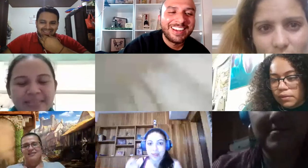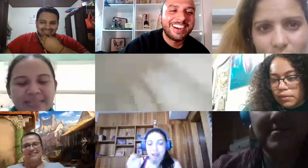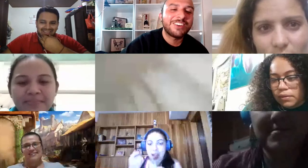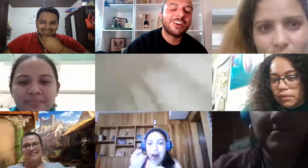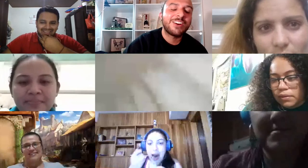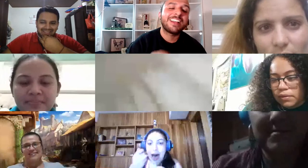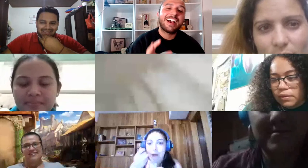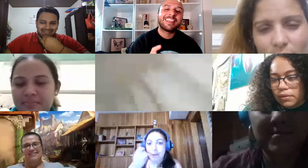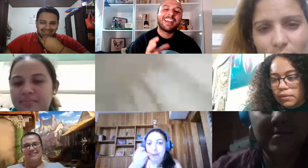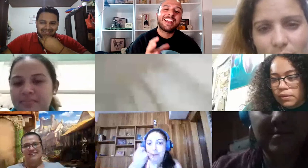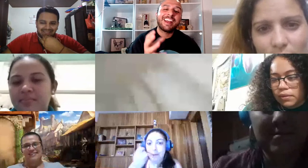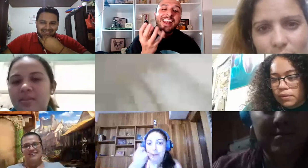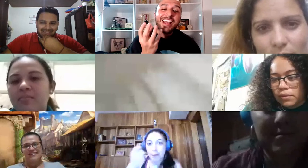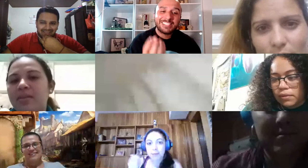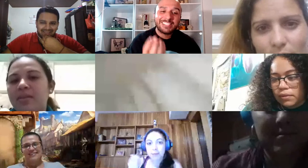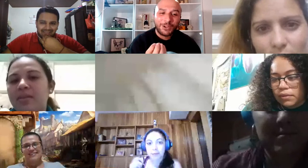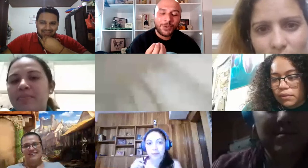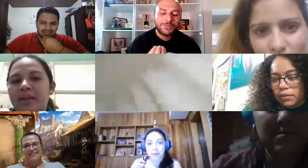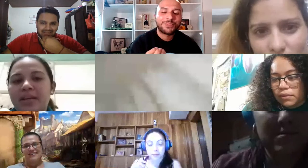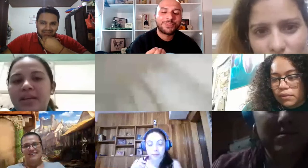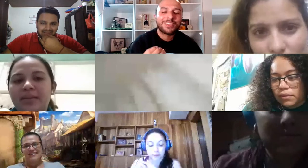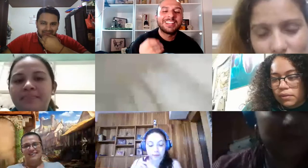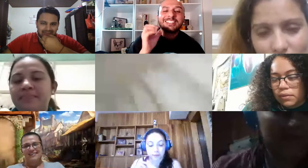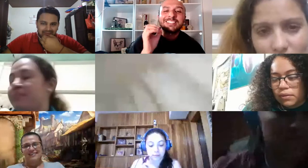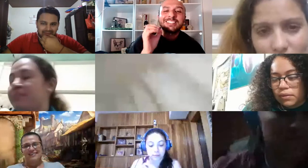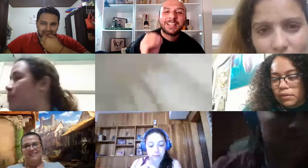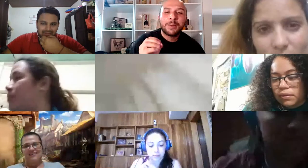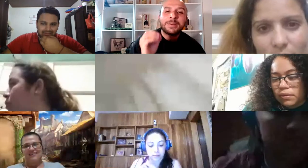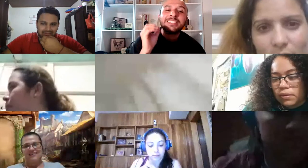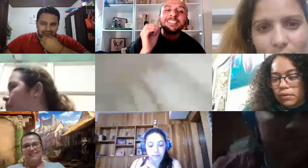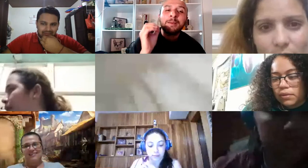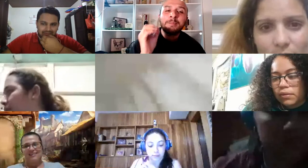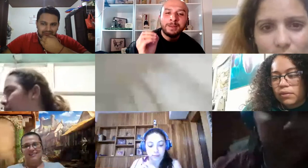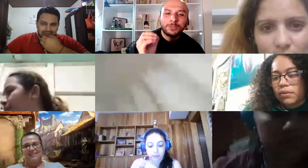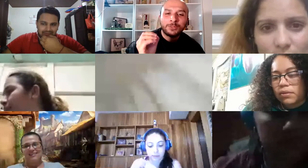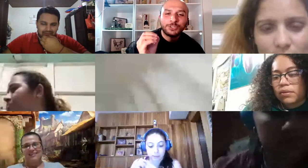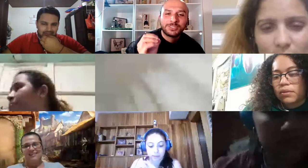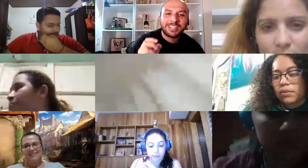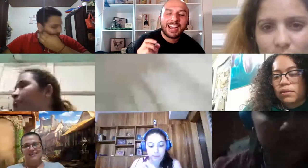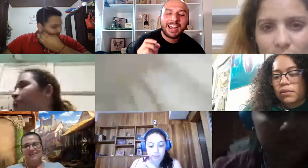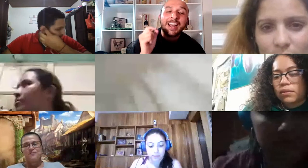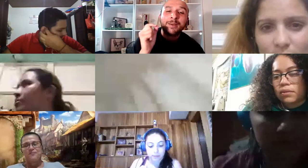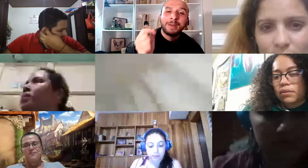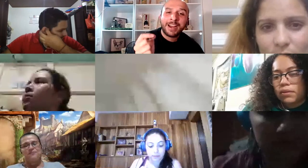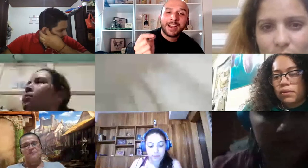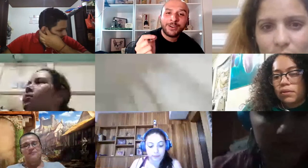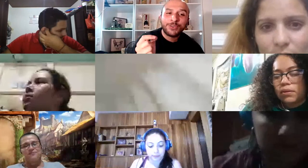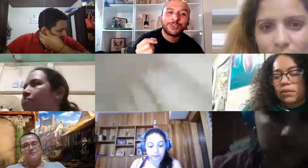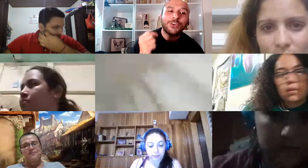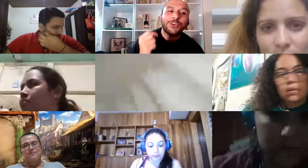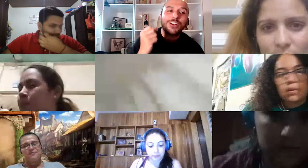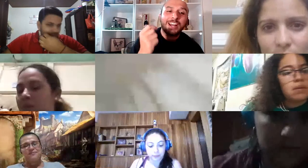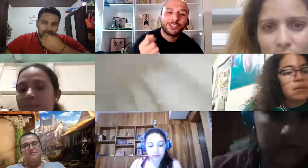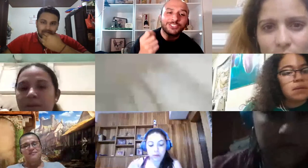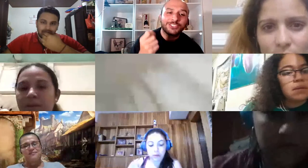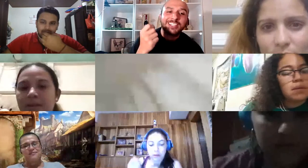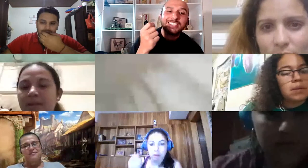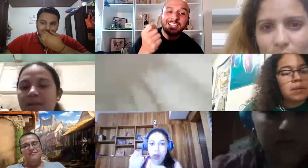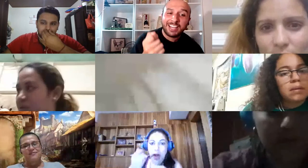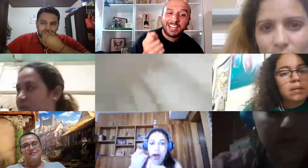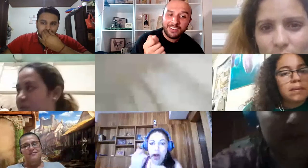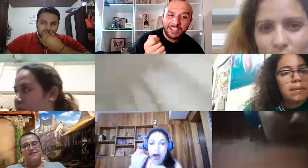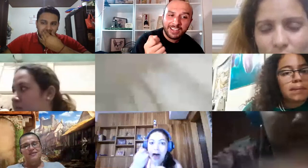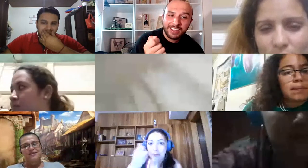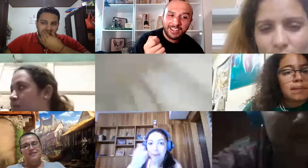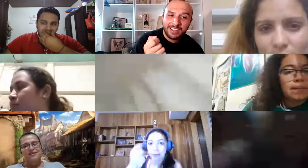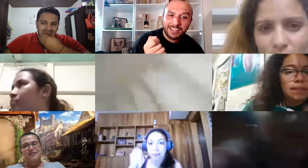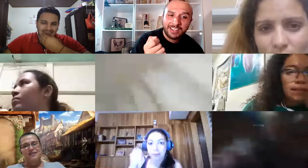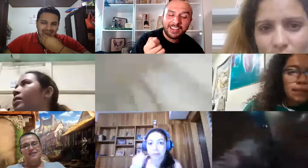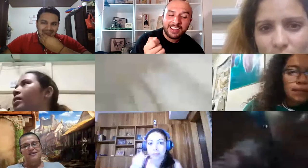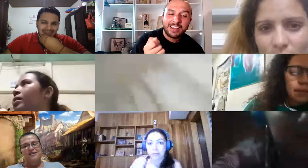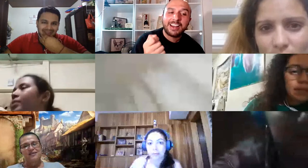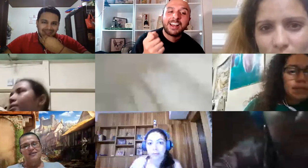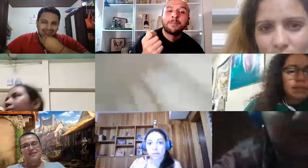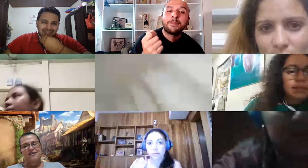En realidad, en Lesco, siempre llamamos a la mano con la que usted escribe la